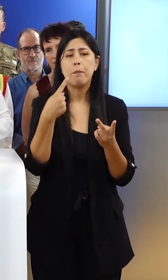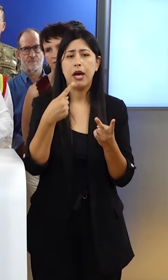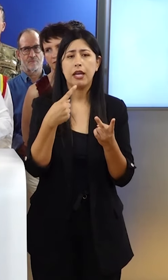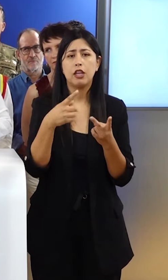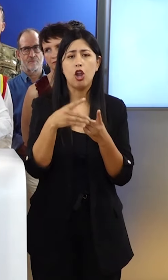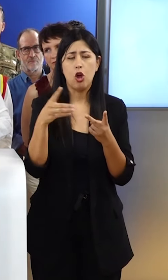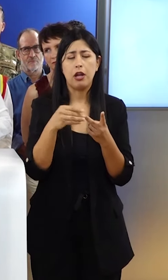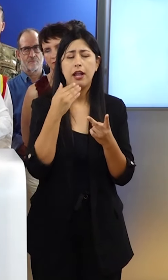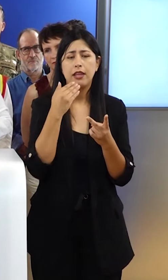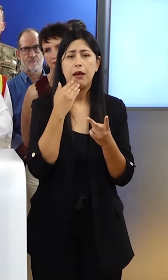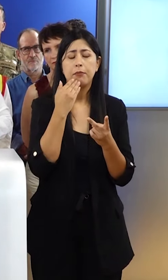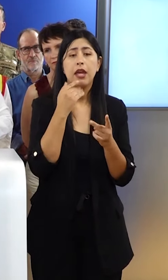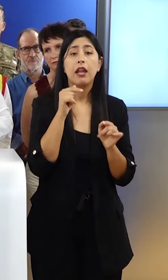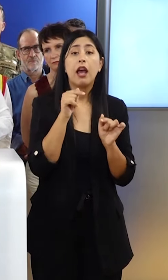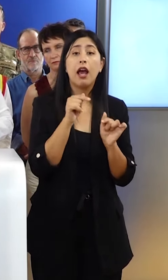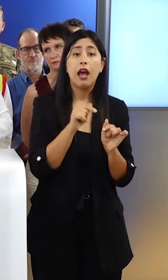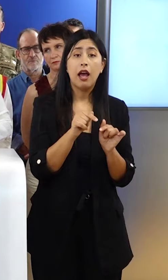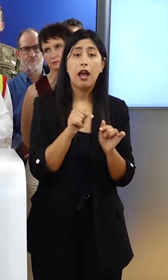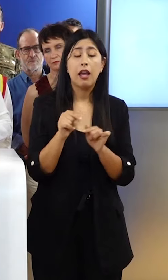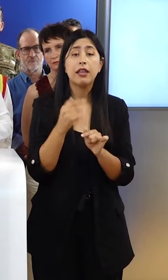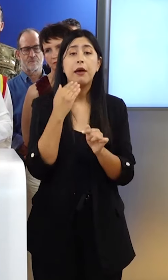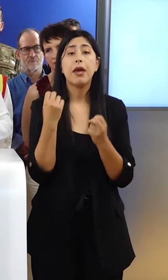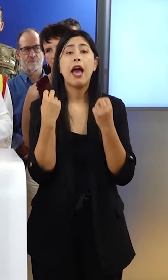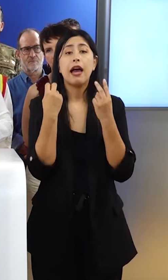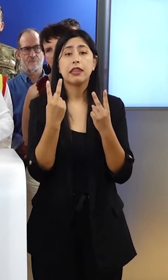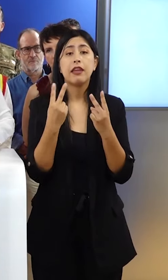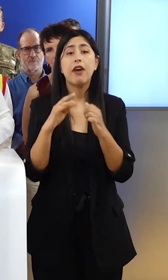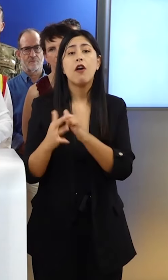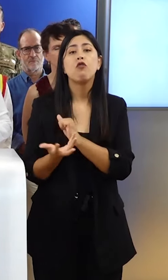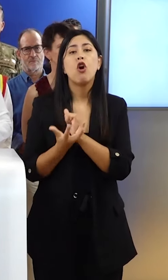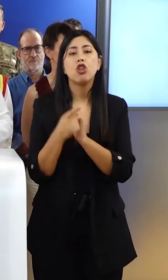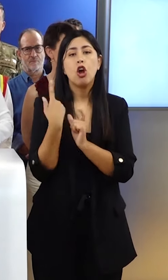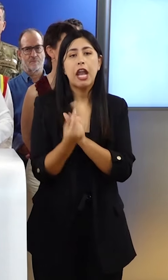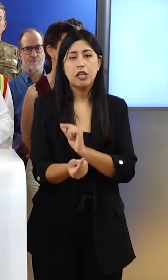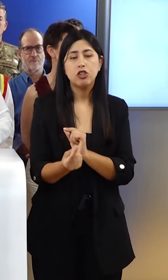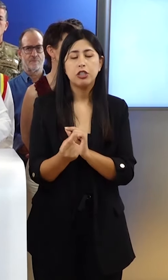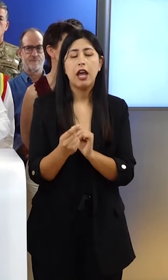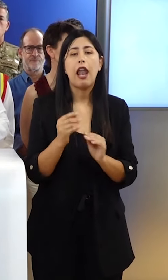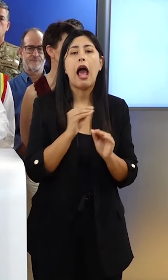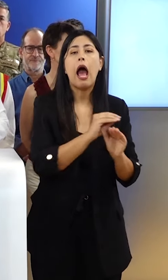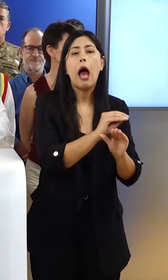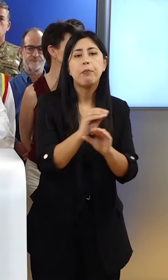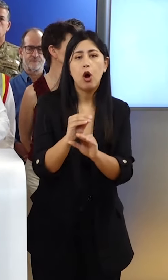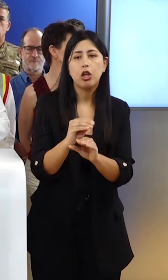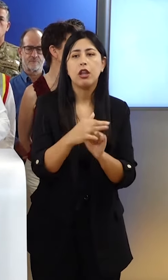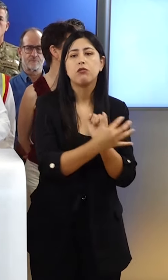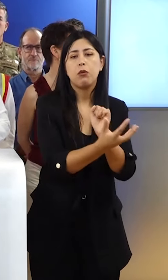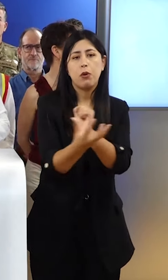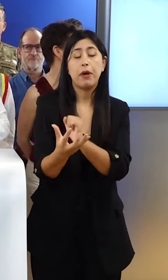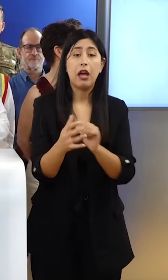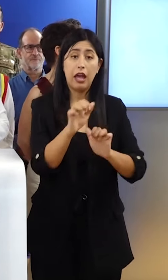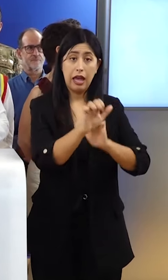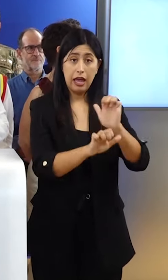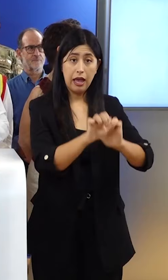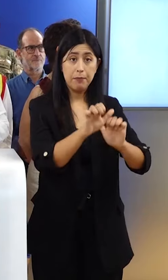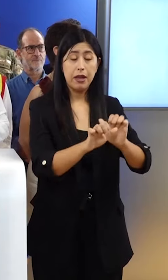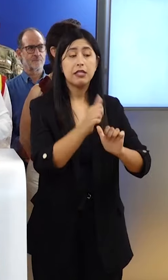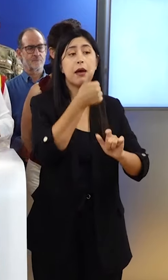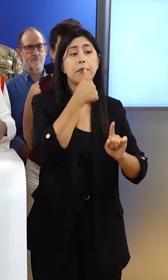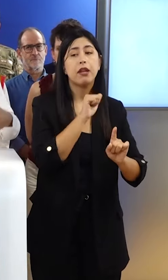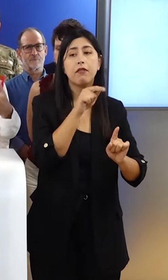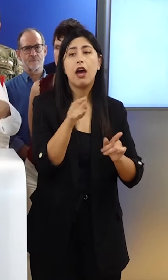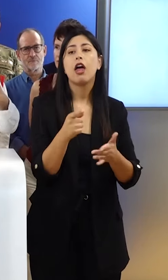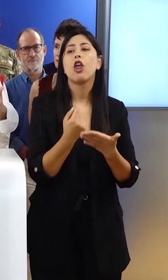el fondo Nacional para la reconstrucción para cierto lo que sea los aportes que quiere hacer el sector privado ya a proyectos de